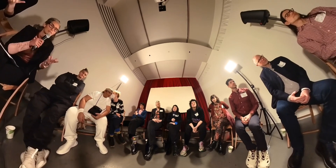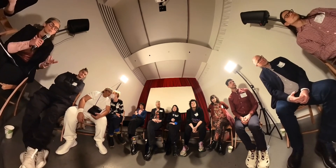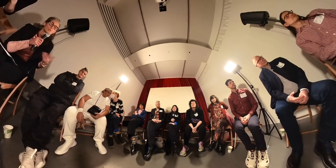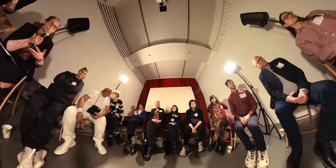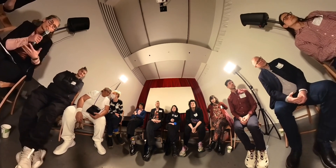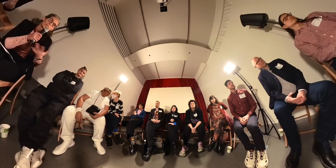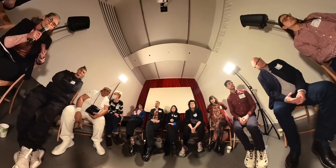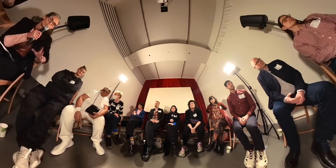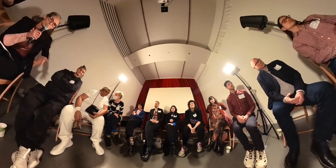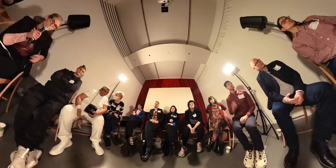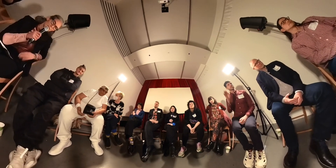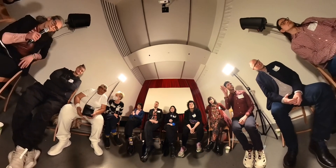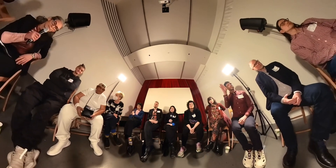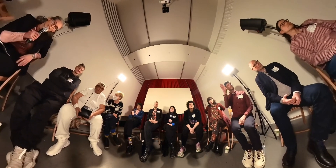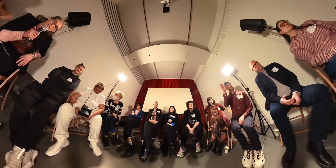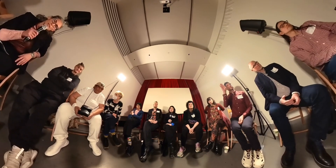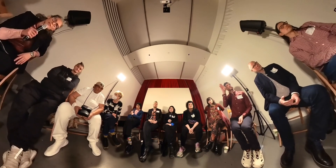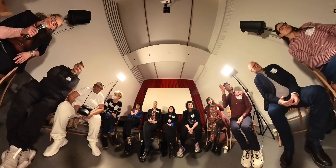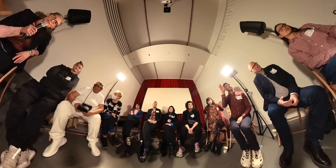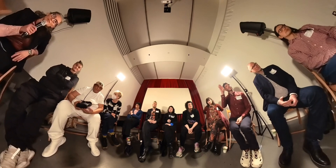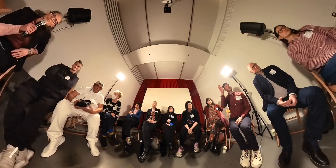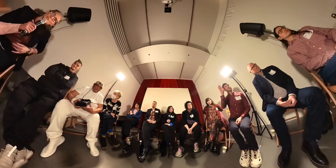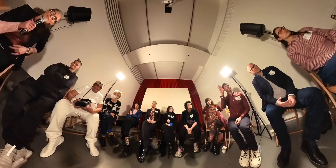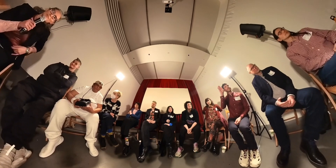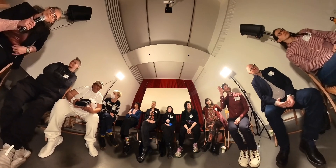nebo ne přímo past, ale má to své limity.